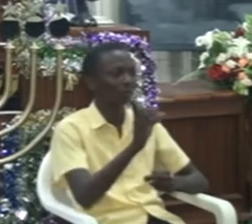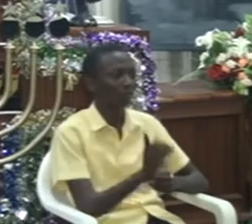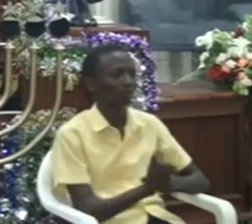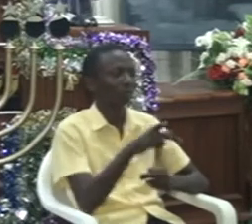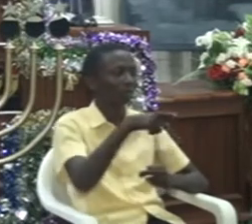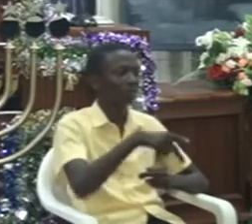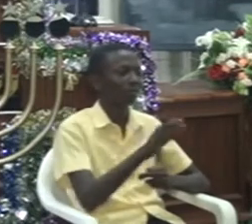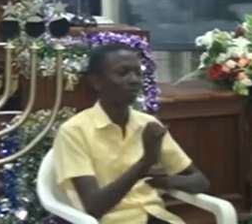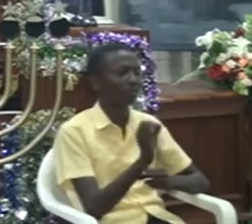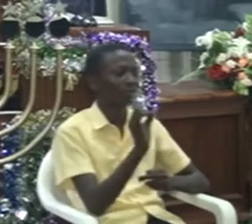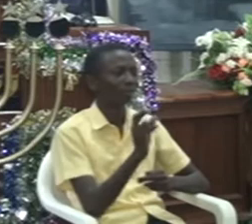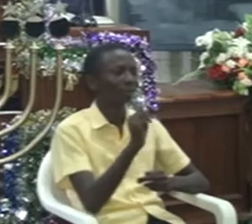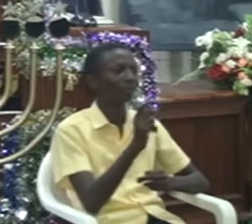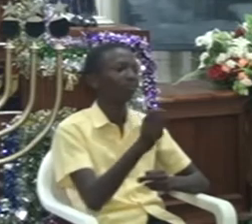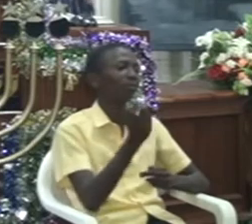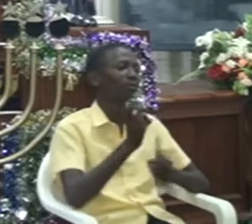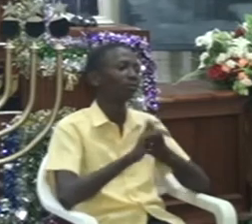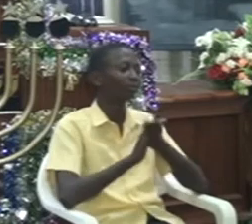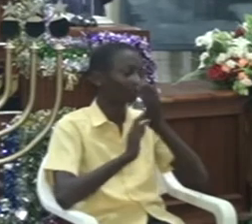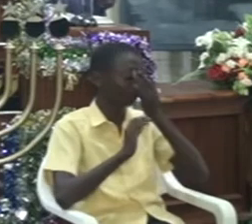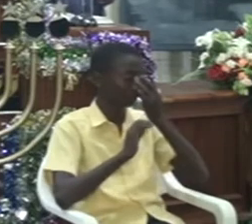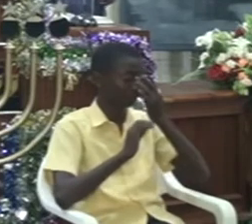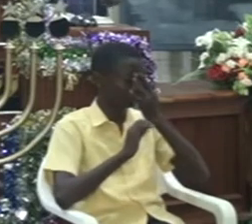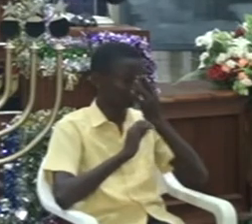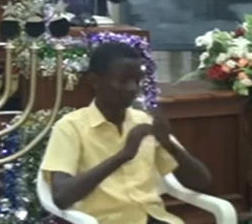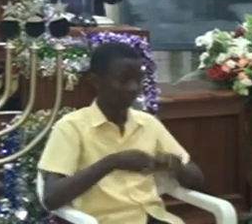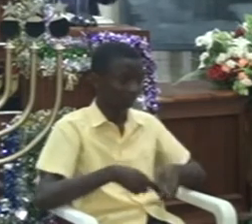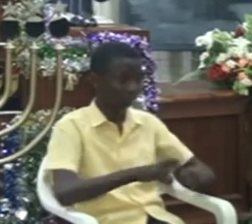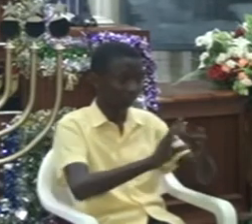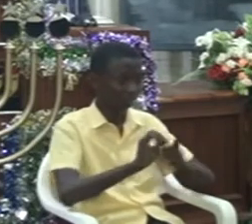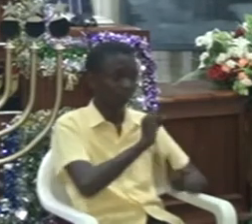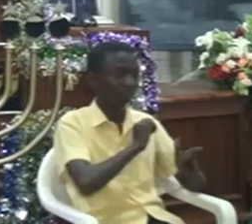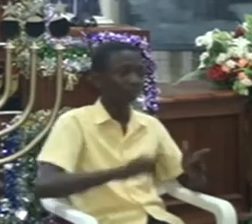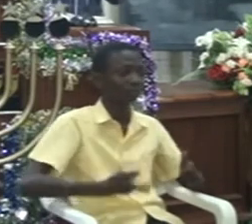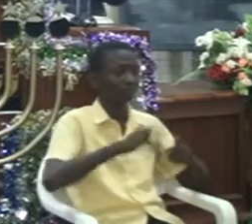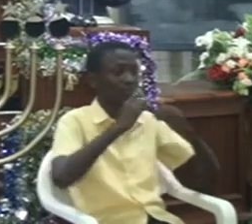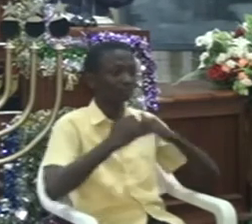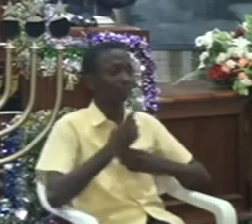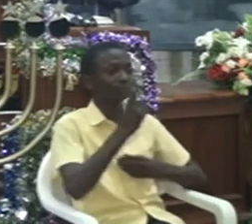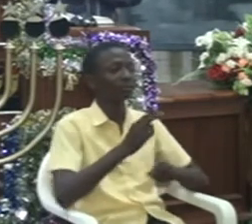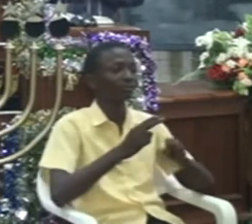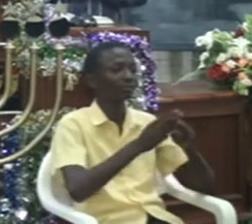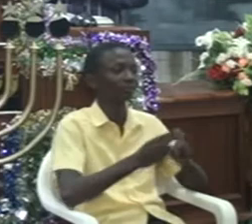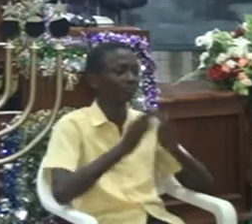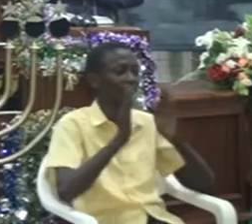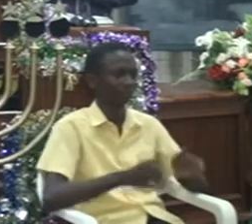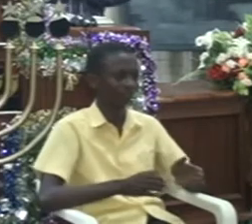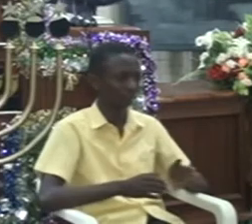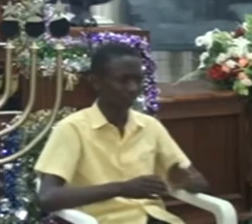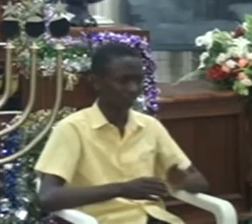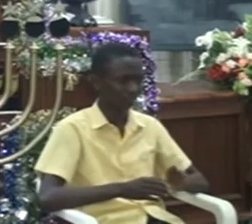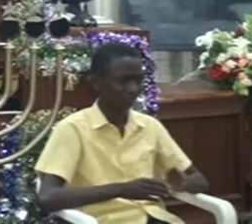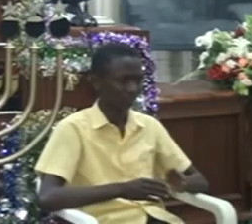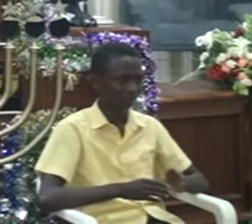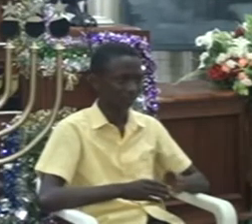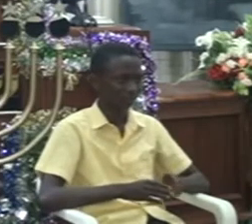une sentinelle. Pale mwaile njia, njia ya Bwana huko hako zamu. Mulinzi. Le même